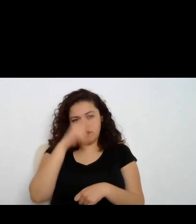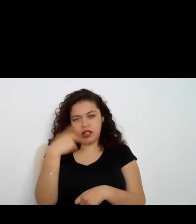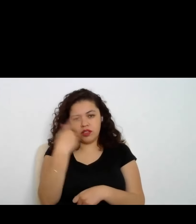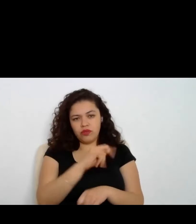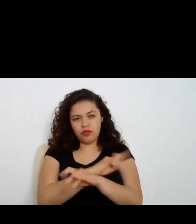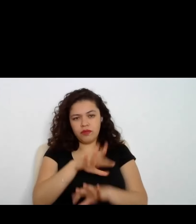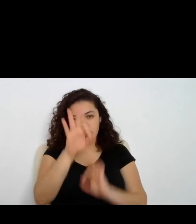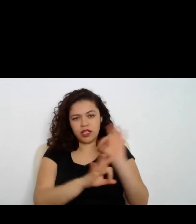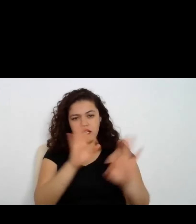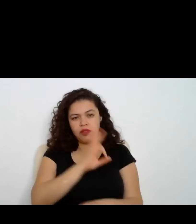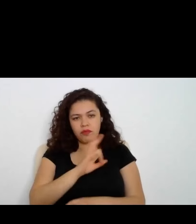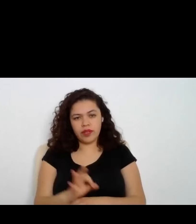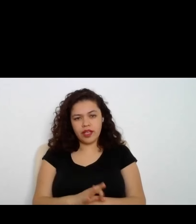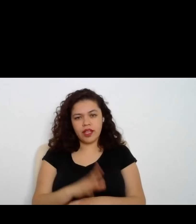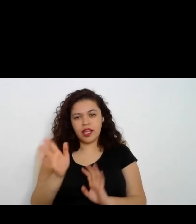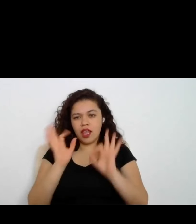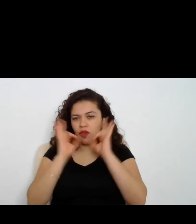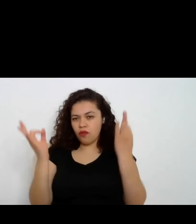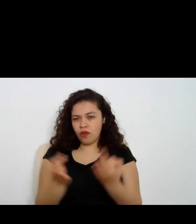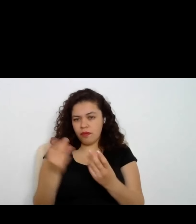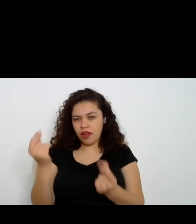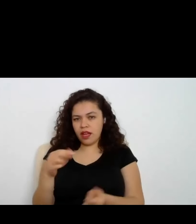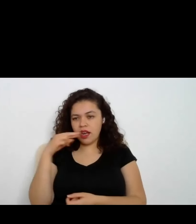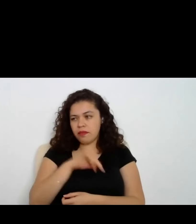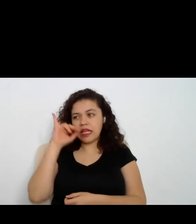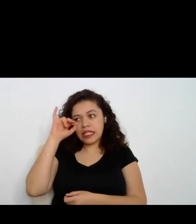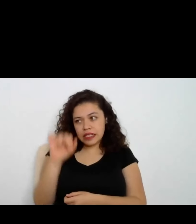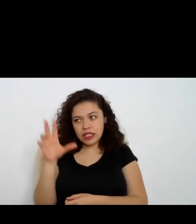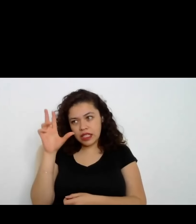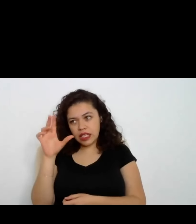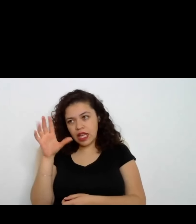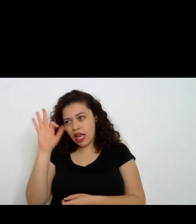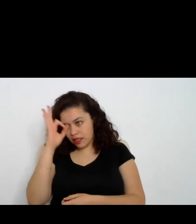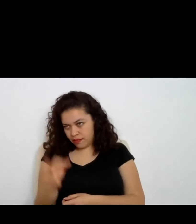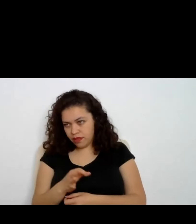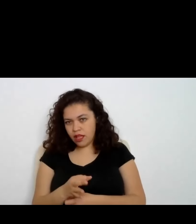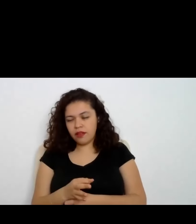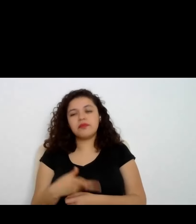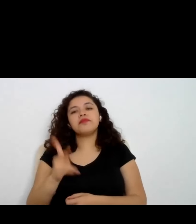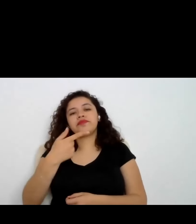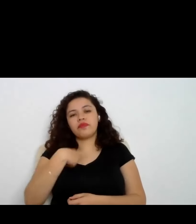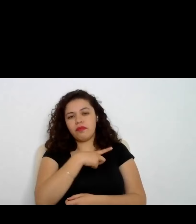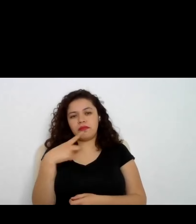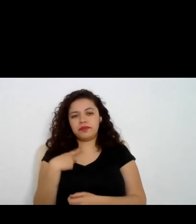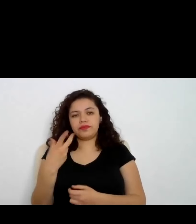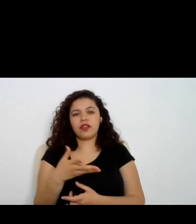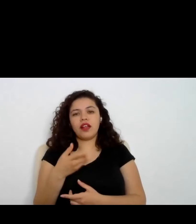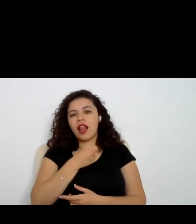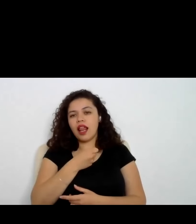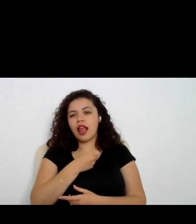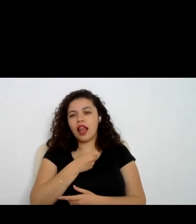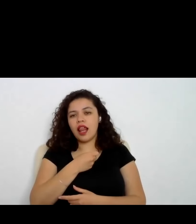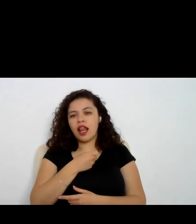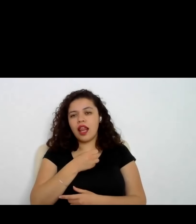datos, y entonces de manera expresa él me tiene que decir que sí lo consiente, pero yo tendría que mantener esas grabaciones. A veces es